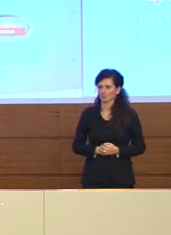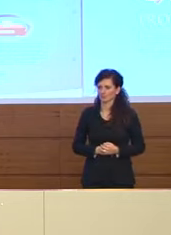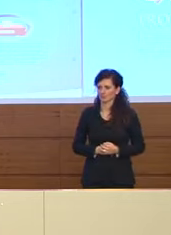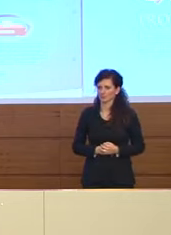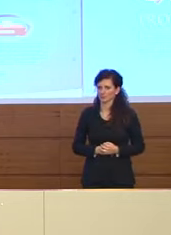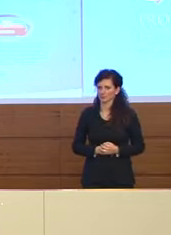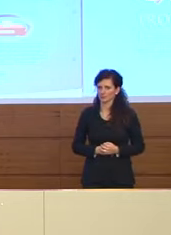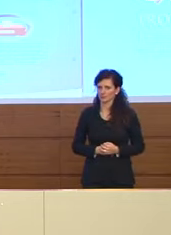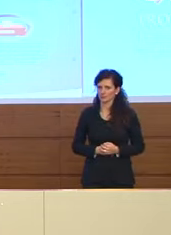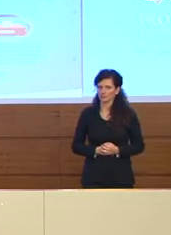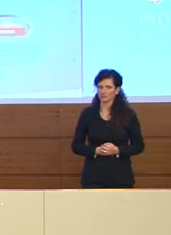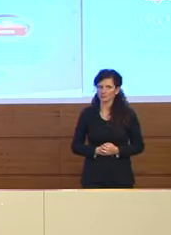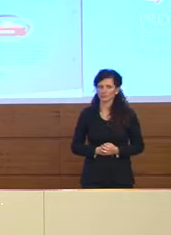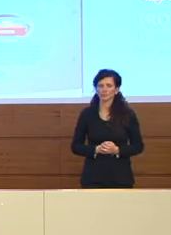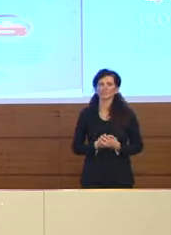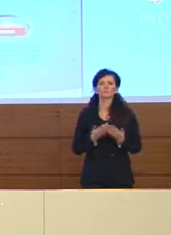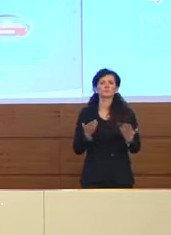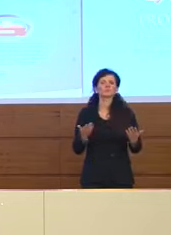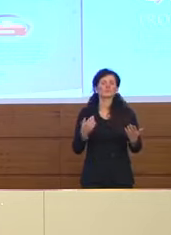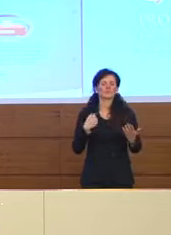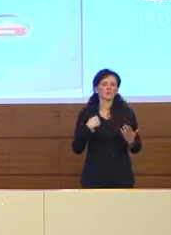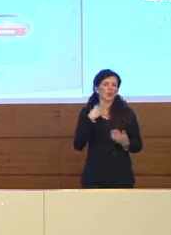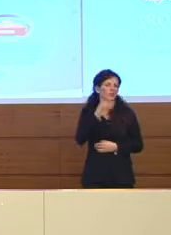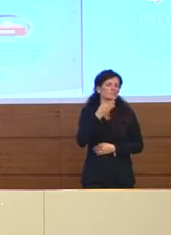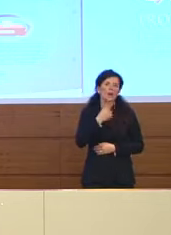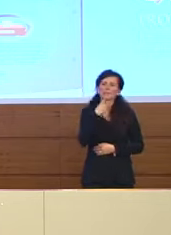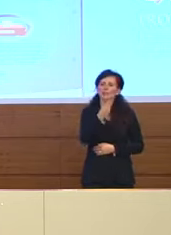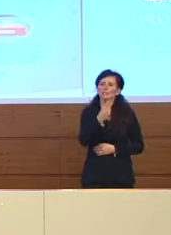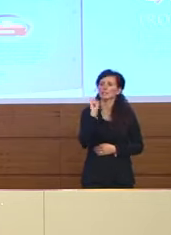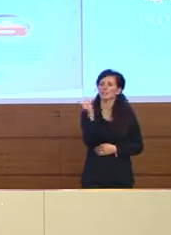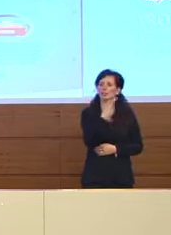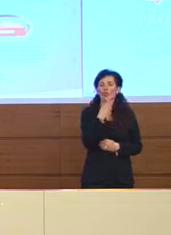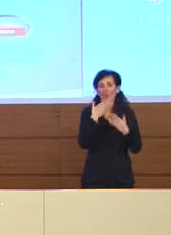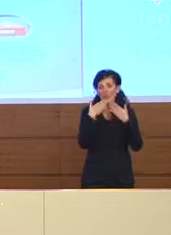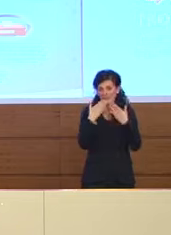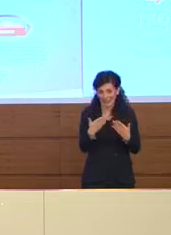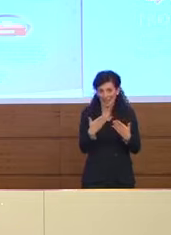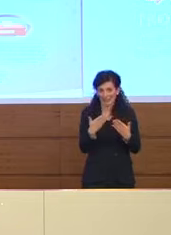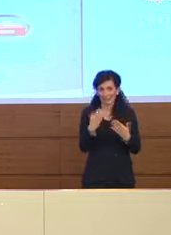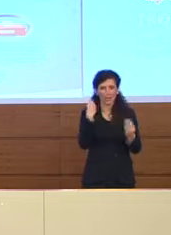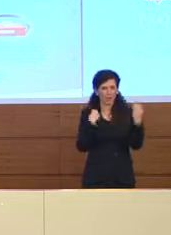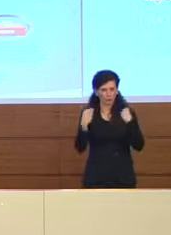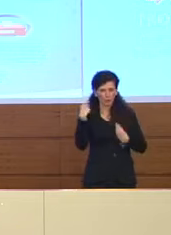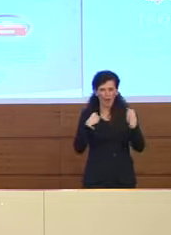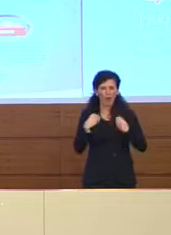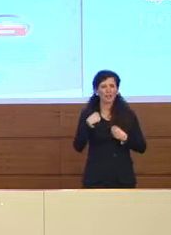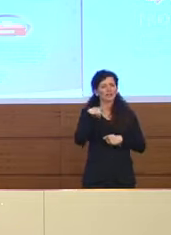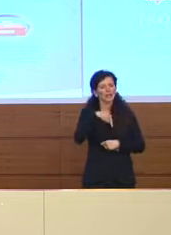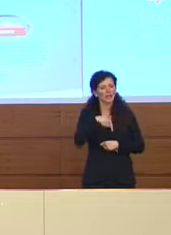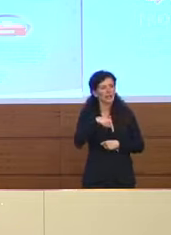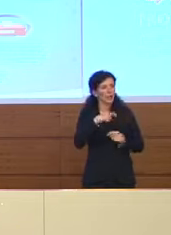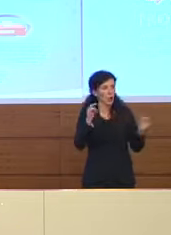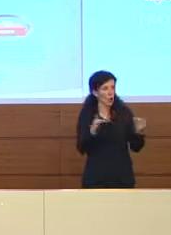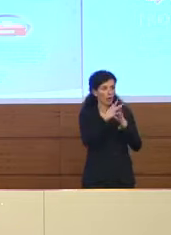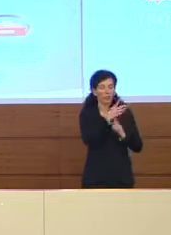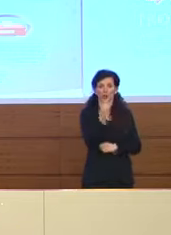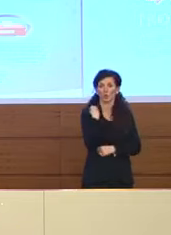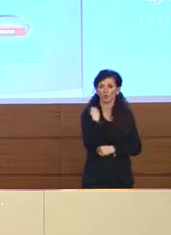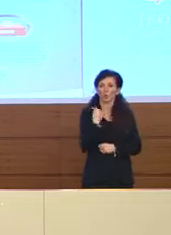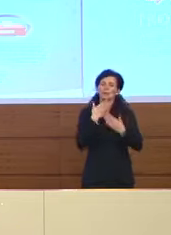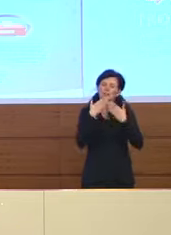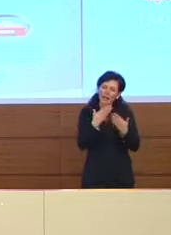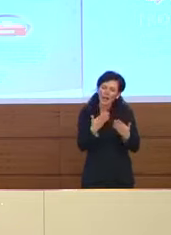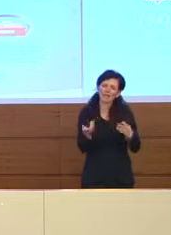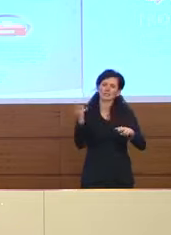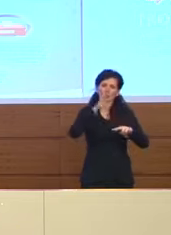se io di solito e ringrazio sempre per le domande stavolta la ringrazio doppiamente per due